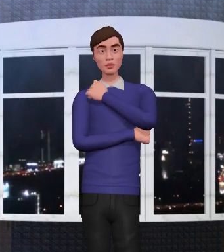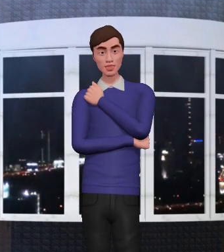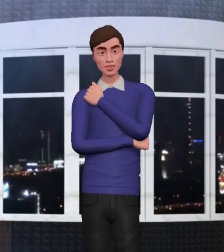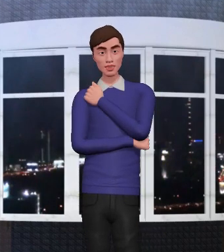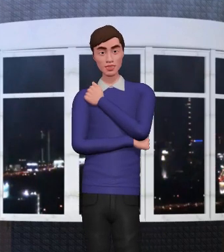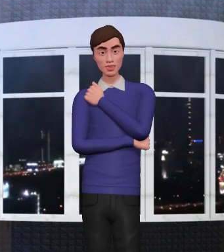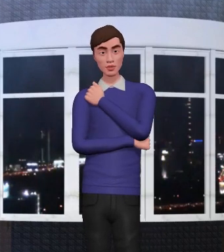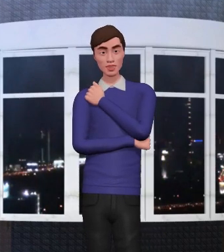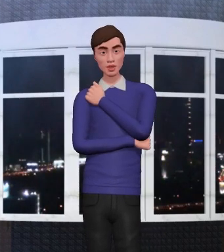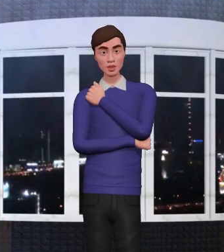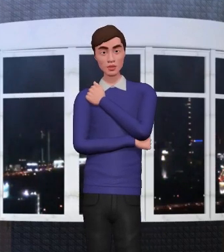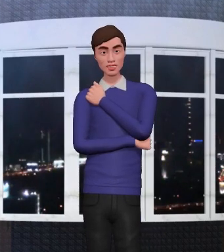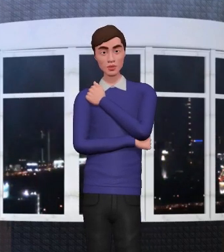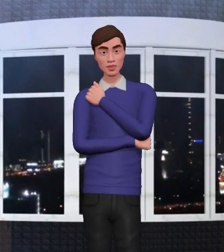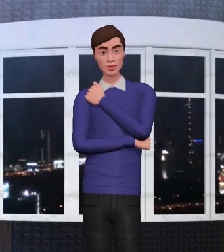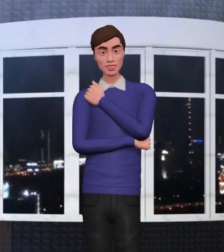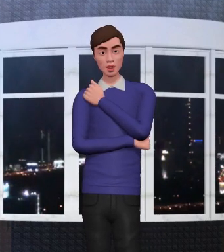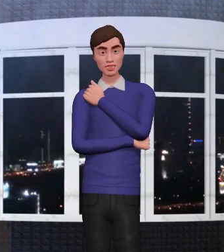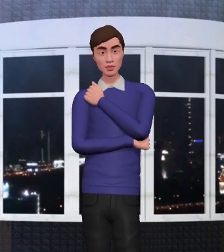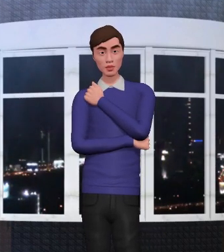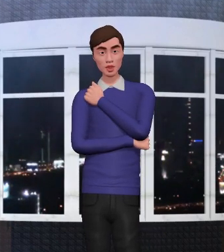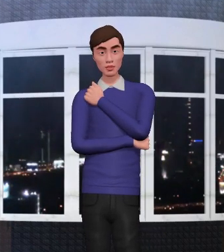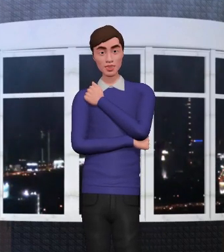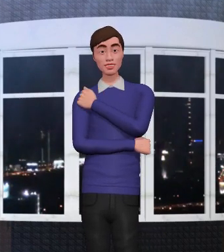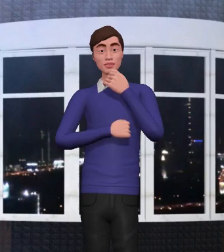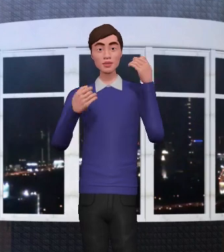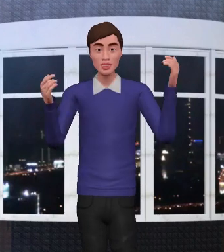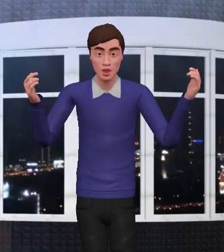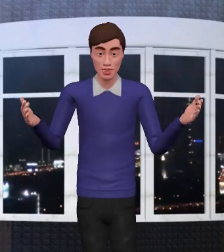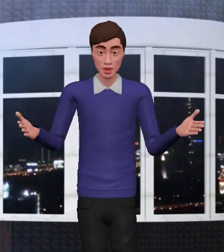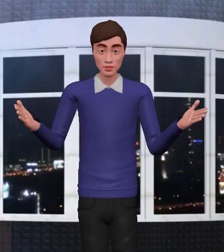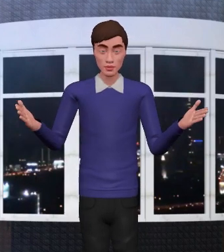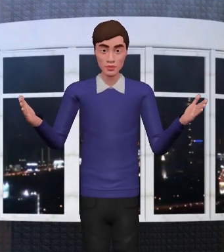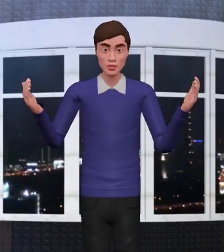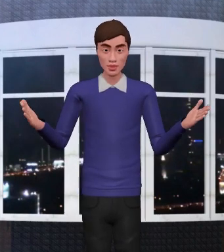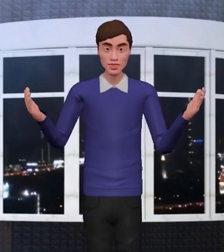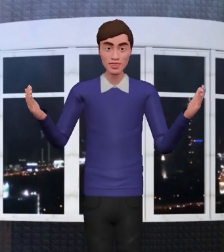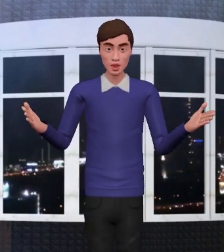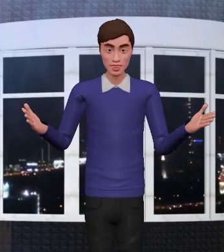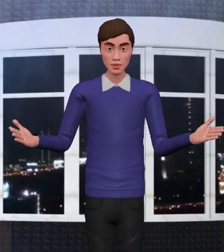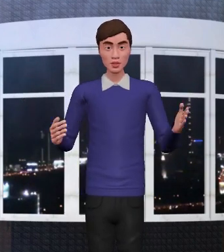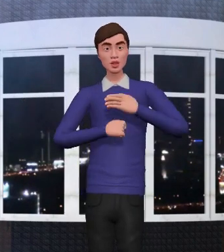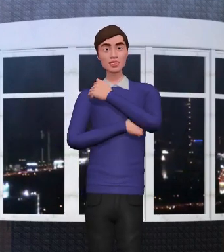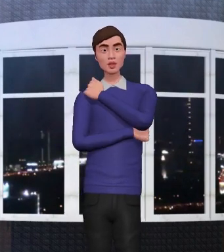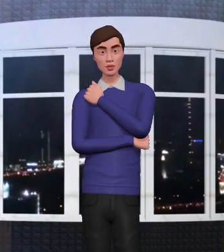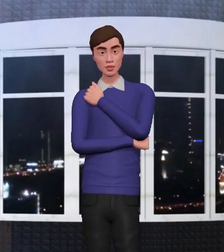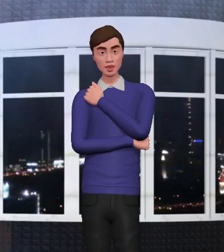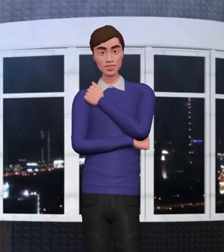сложившейся ситуации с образованием содружества независимых государств он прекращает свою деятельность на посту